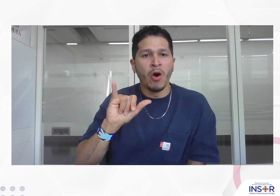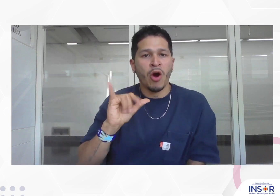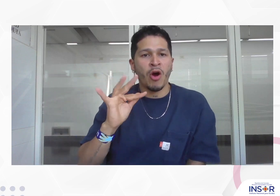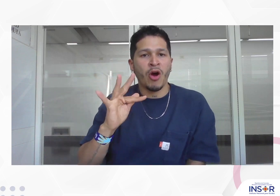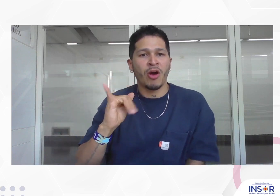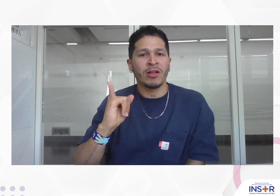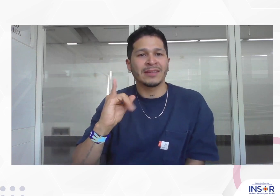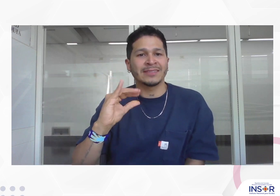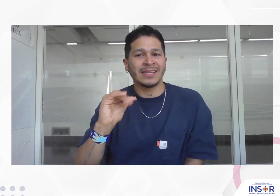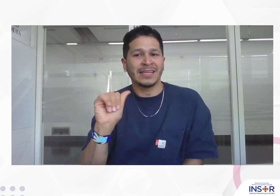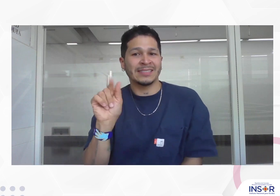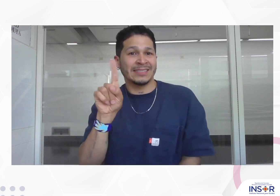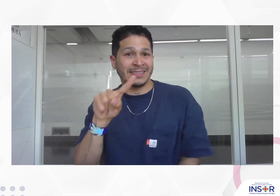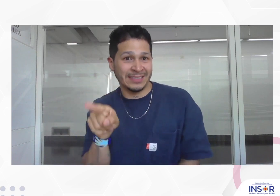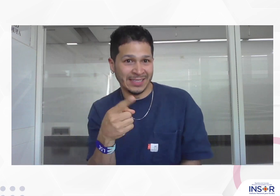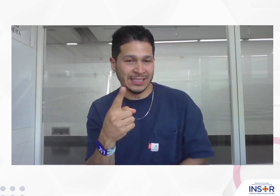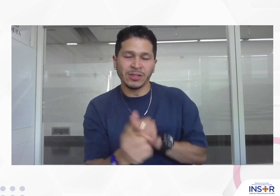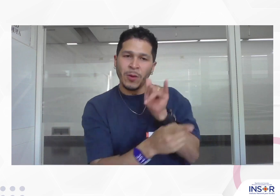Ciencias Políticas